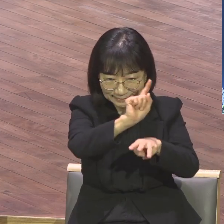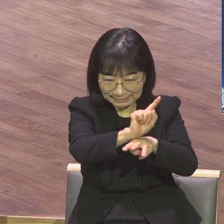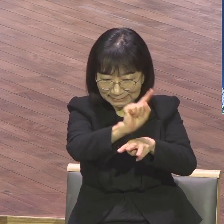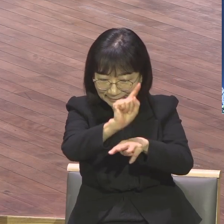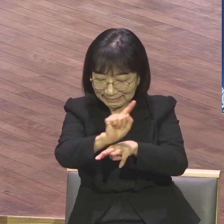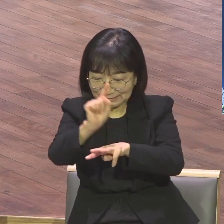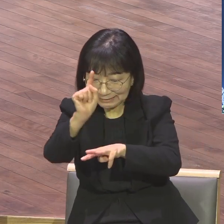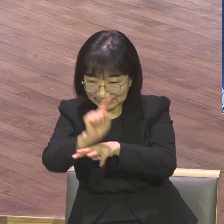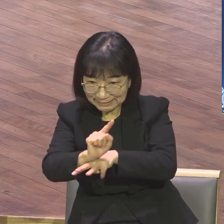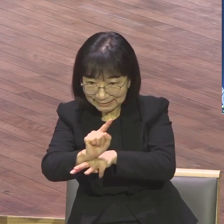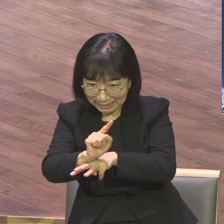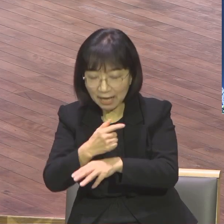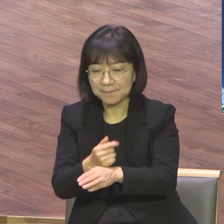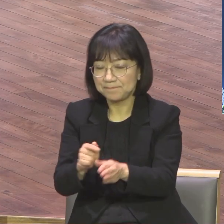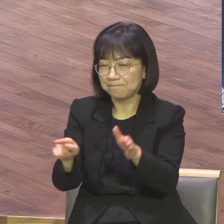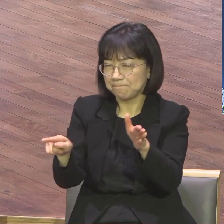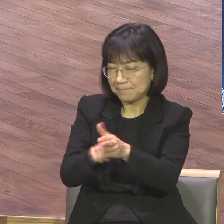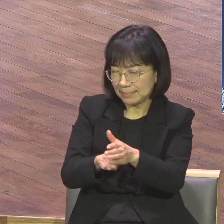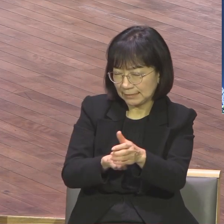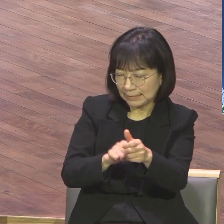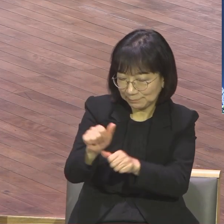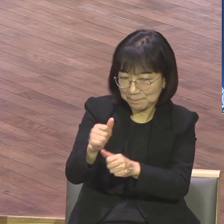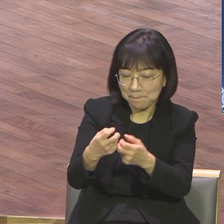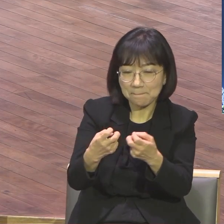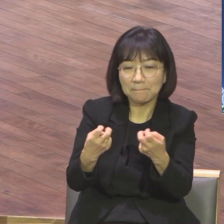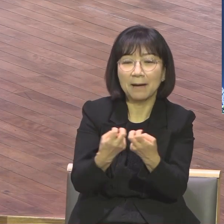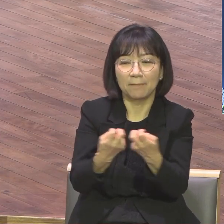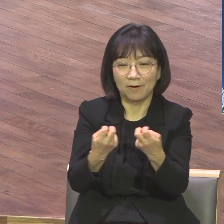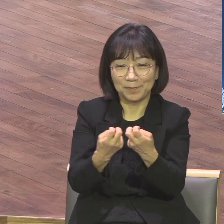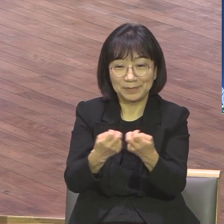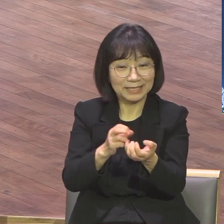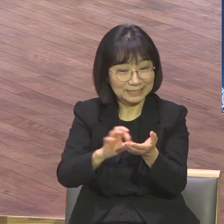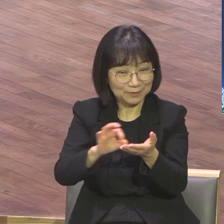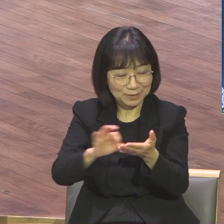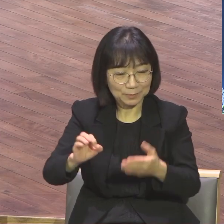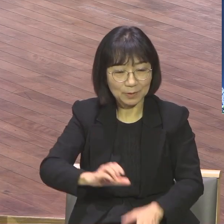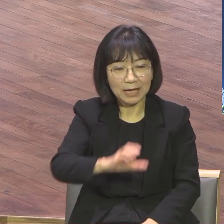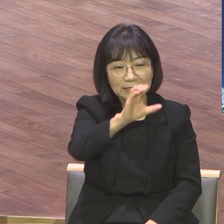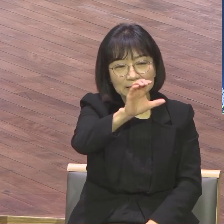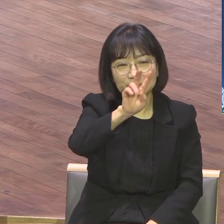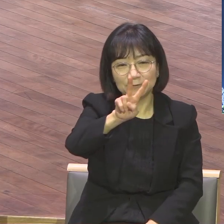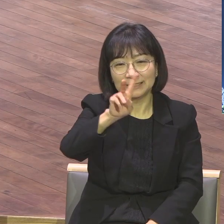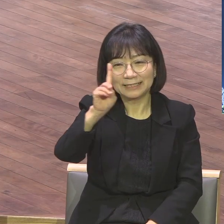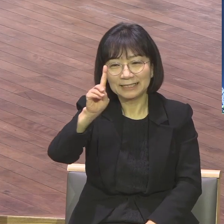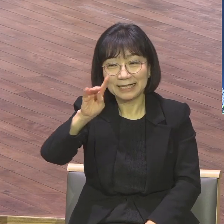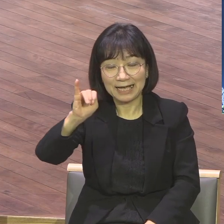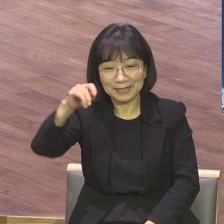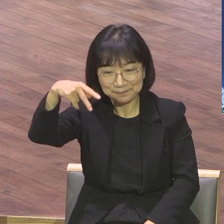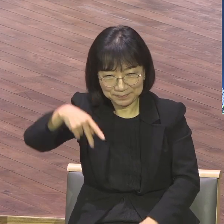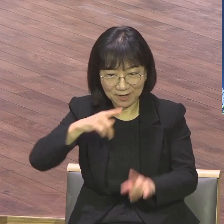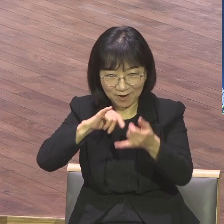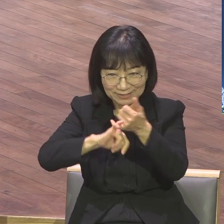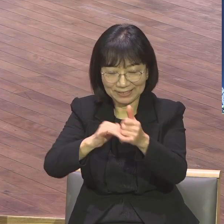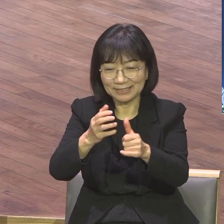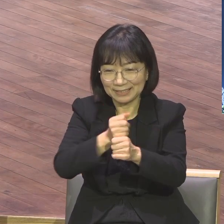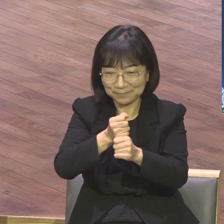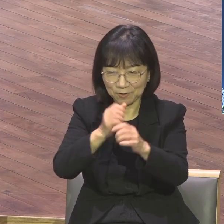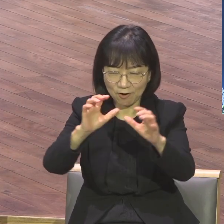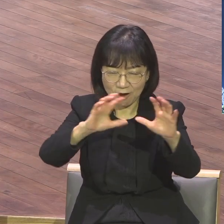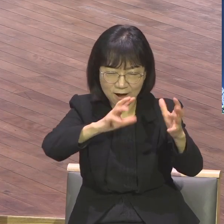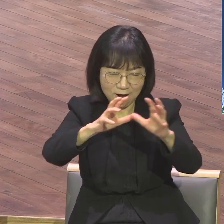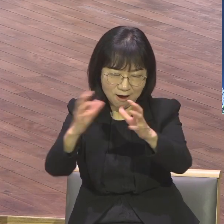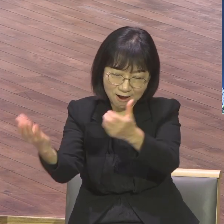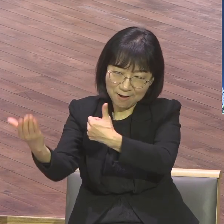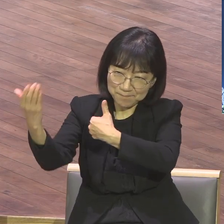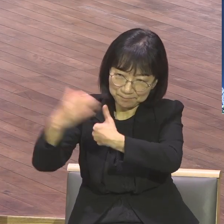믿음의 성부수를 던지는 삶 CVD IP에 이 언약대 도전하면서 만국을 기업을 얻는 그러한 그리스도의